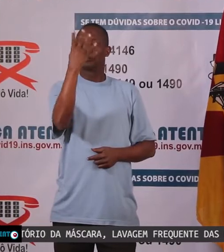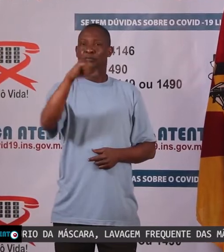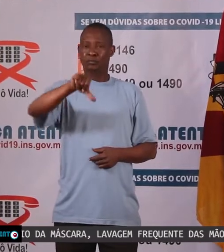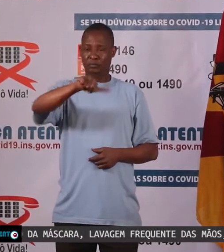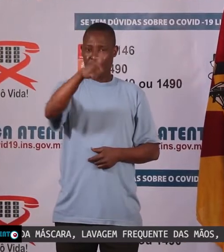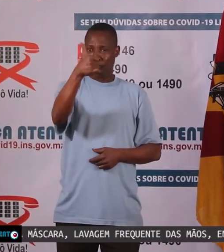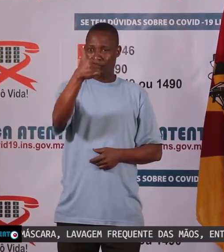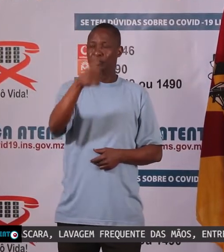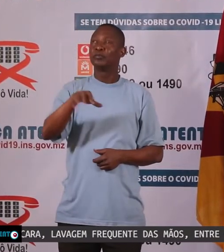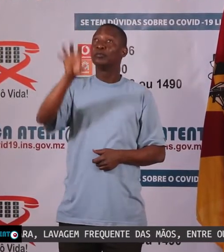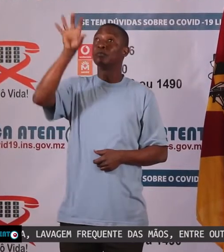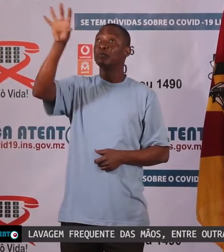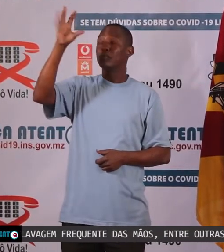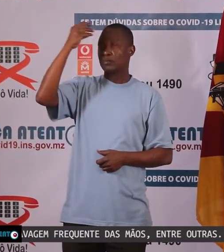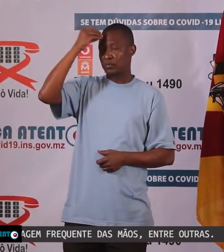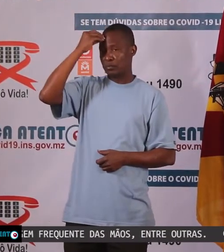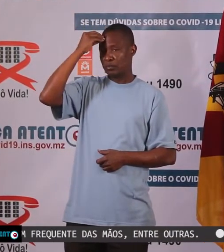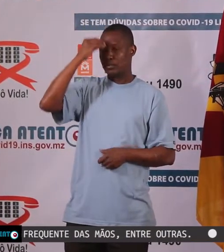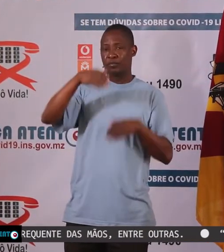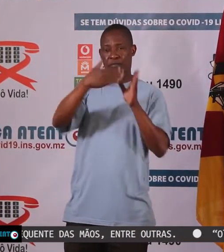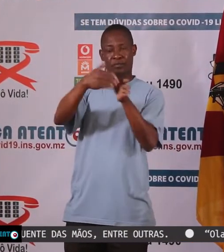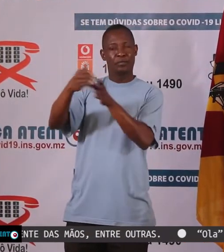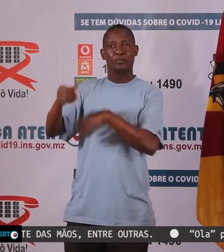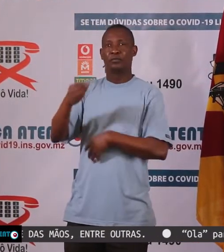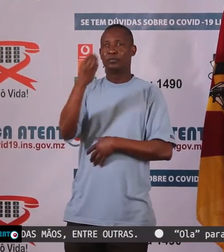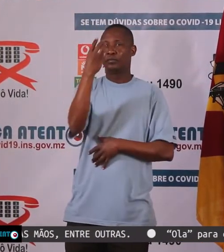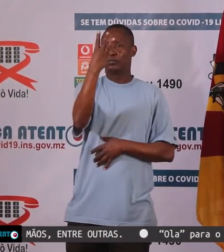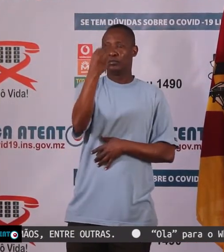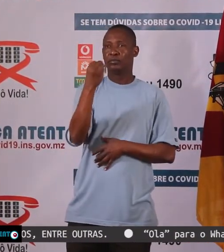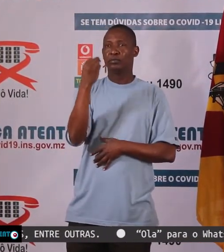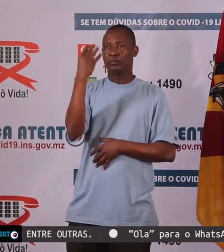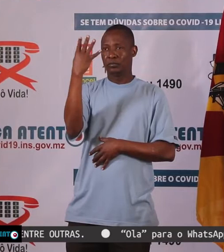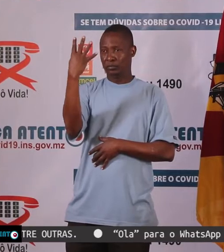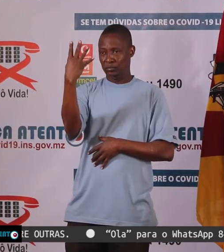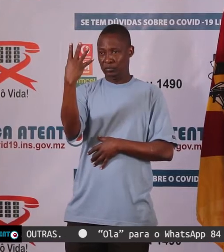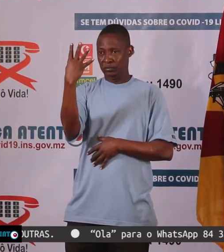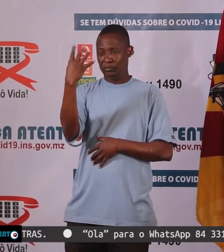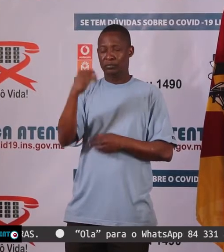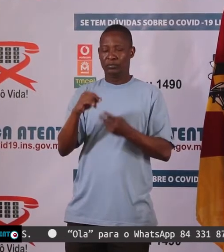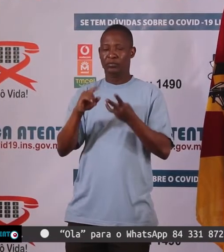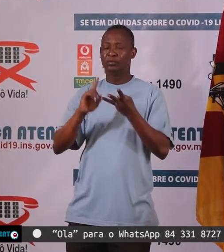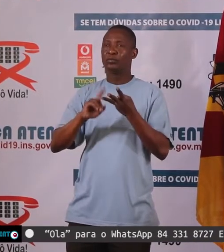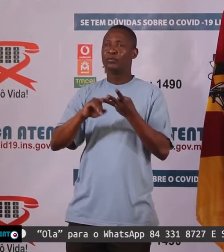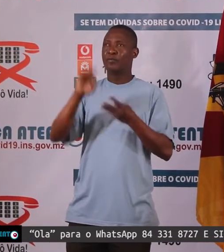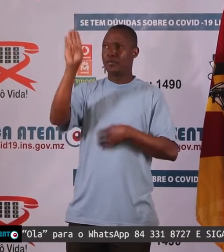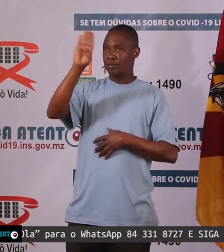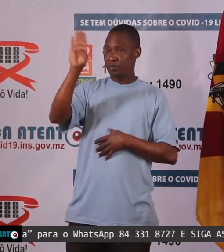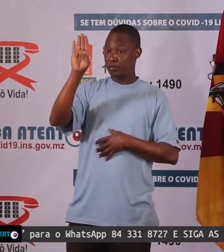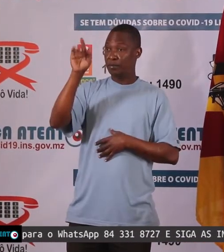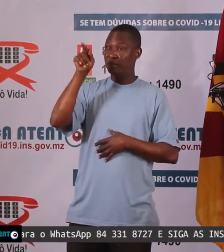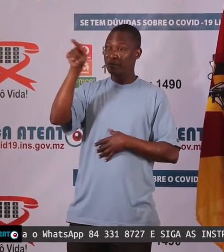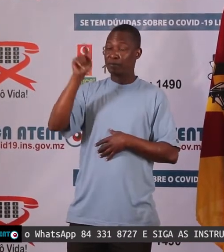com 34 casos, 20 recuperados. E depois temos Sofala com 12